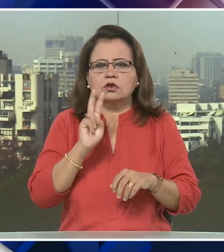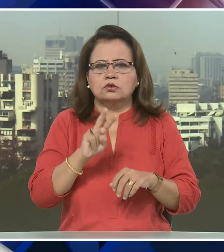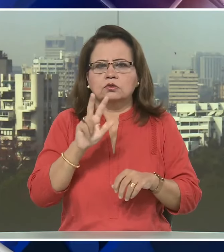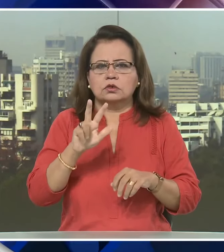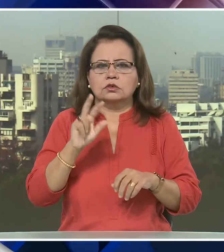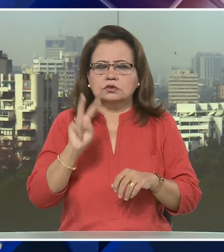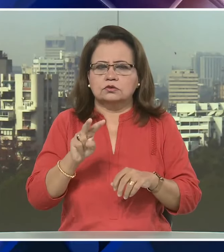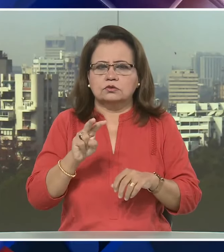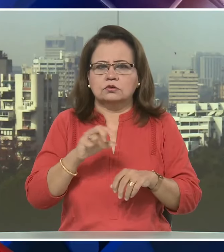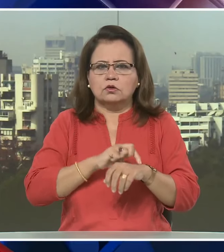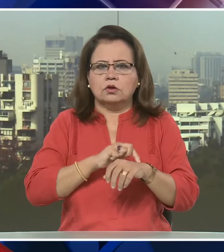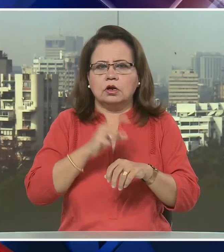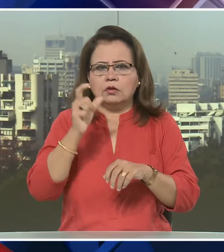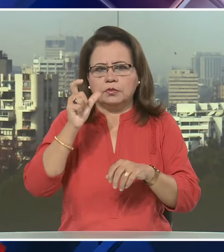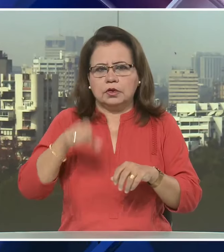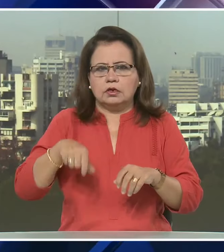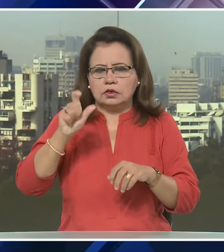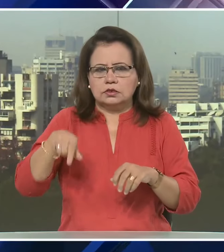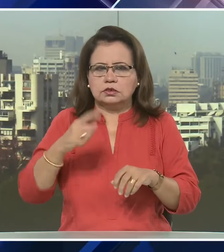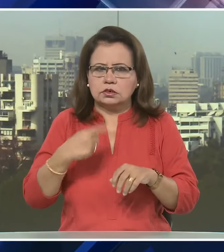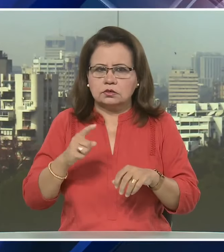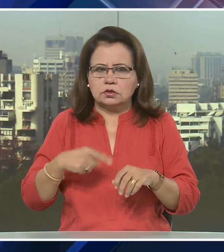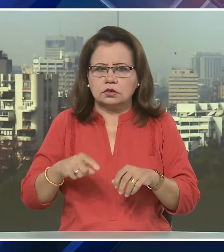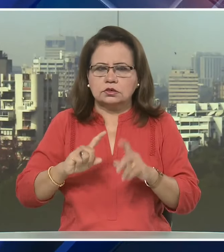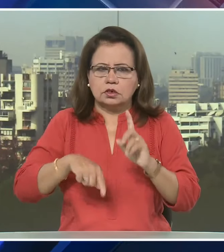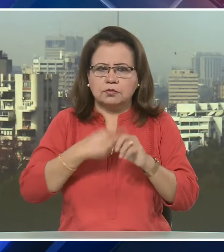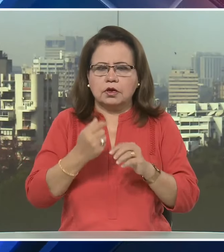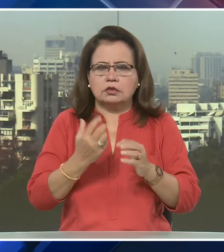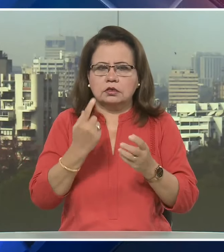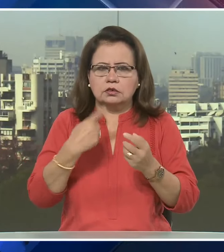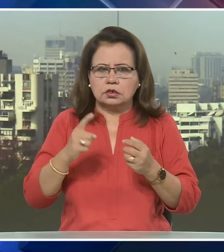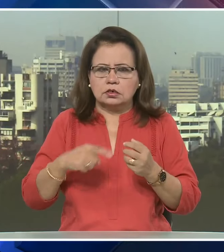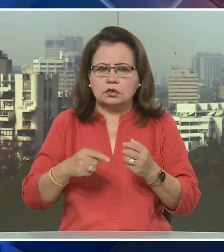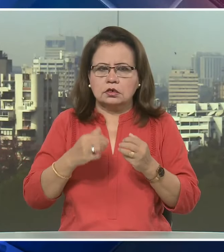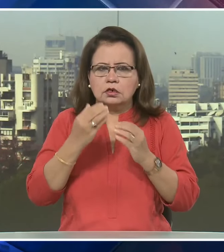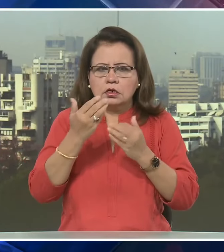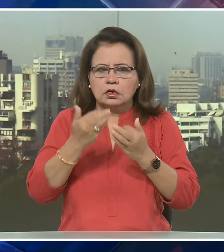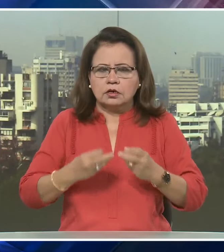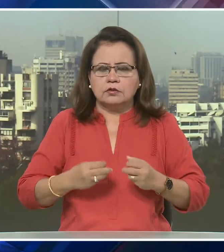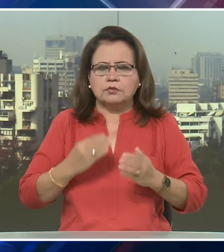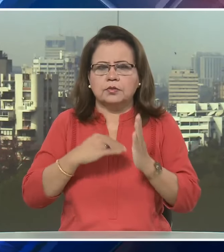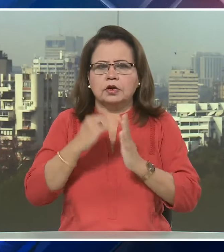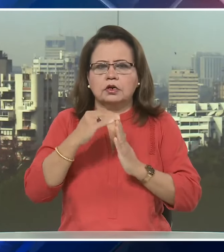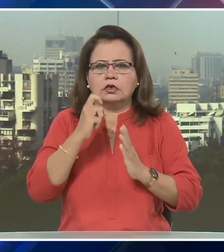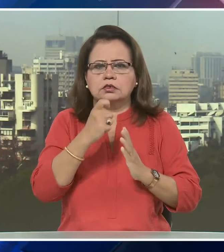62,282 कोरोना मरीज ठीक हो चुके हैं, जिसके बाद देश में रिकवरी रेट बढ़कर